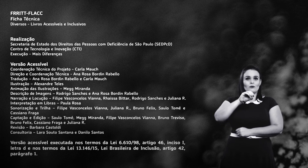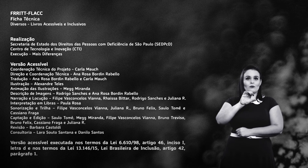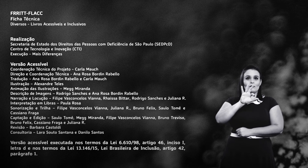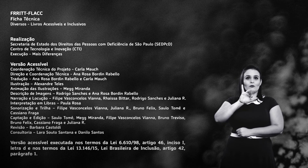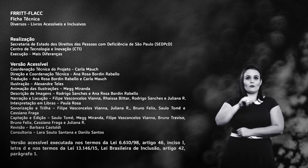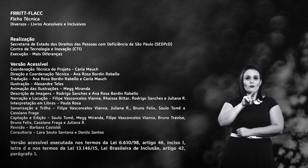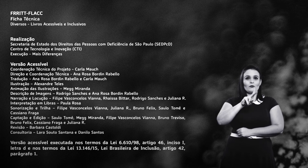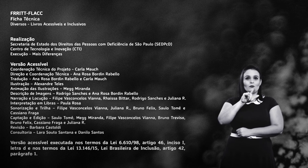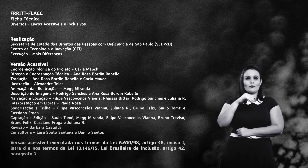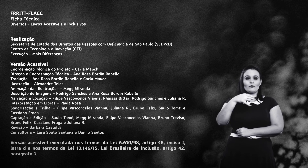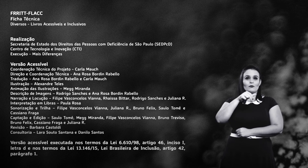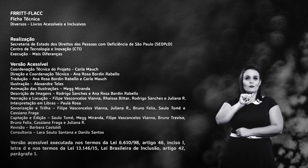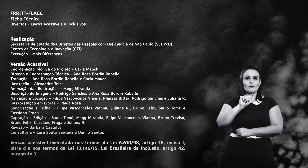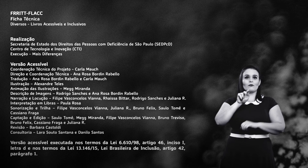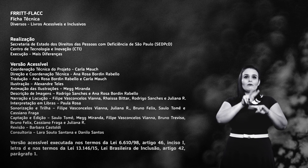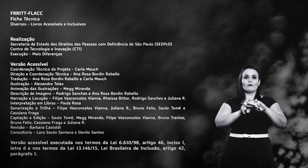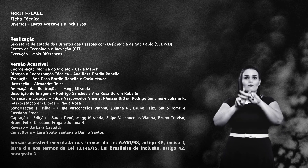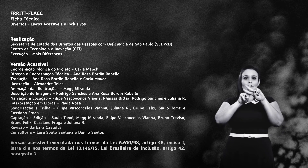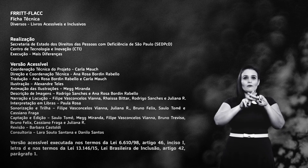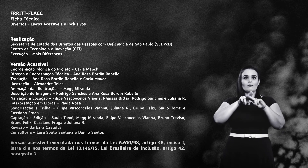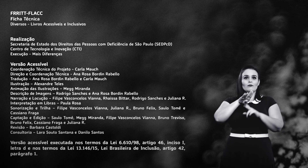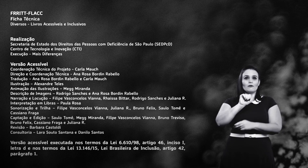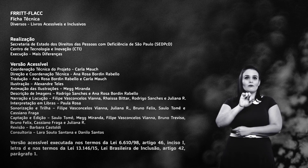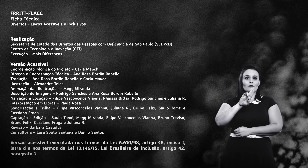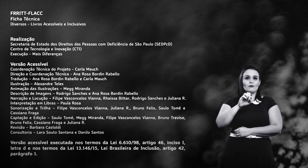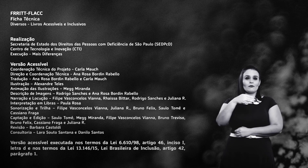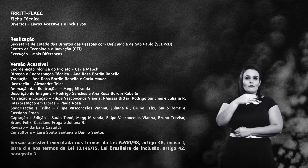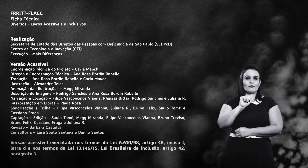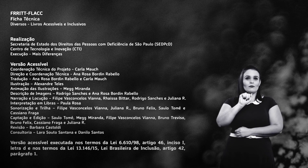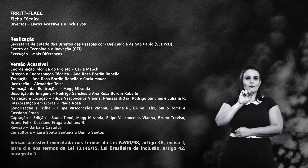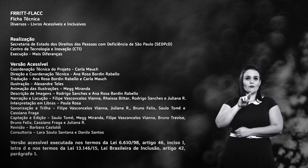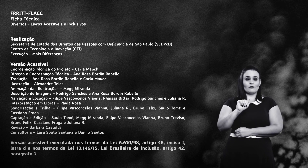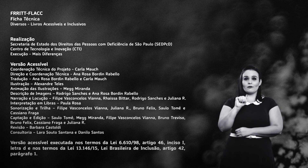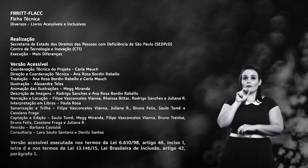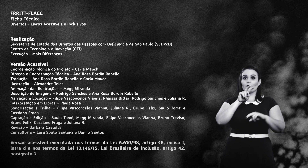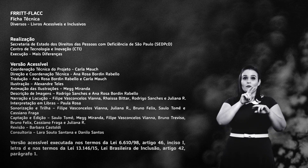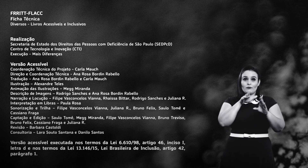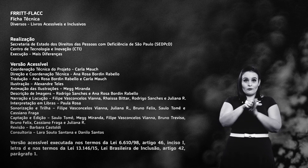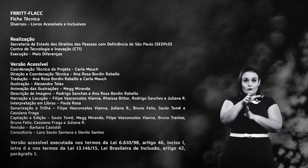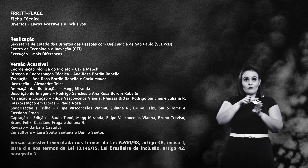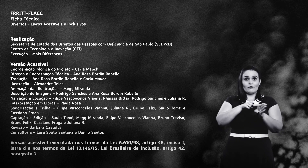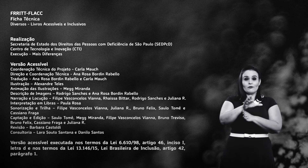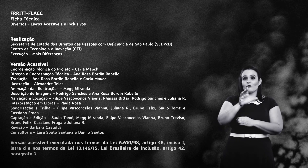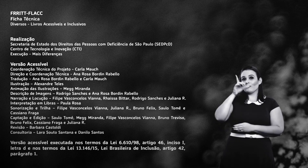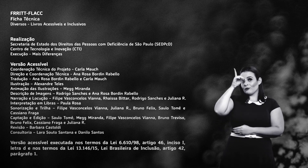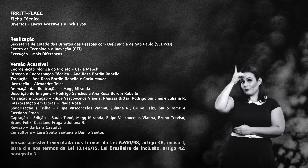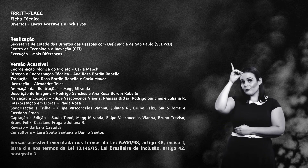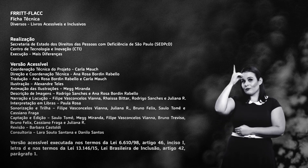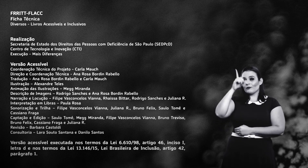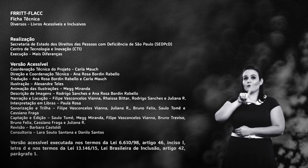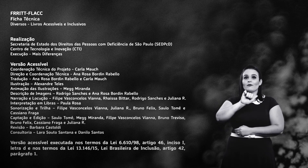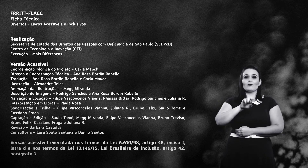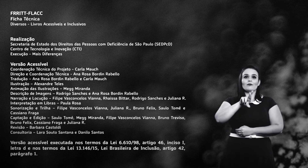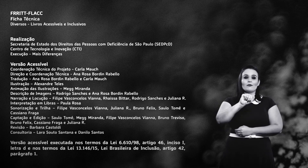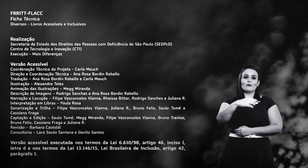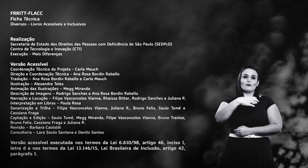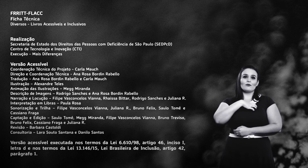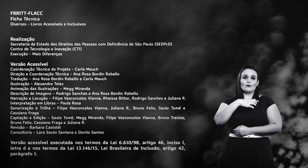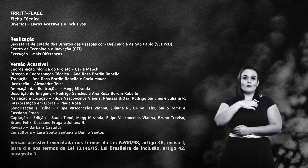e Juliana R. Revisão: Bárbara Castoldi. Consultoria: Lara Souto Santana e Danilo Santos. Versão